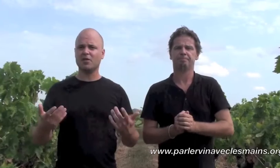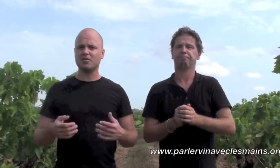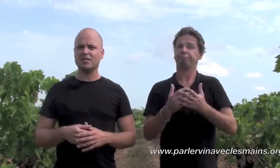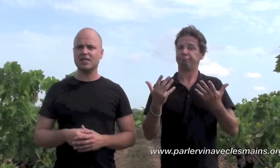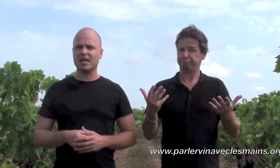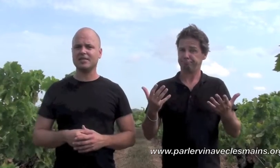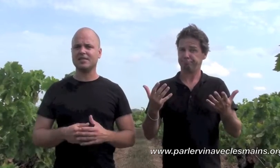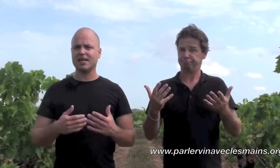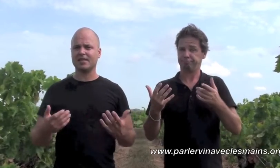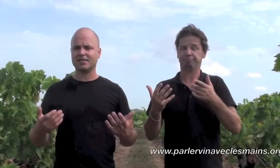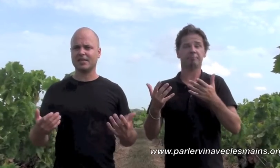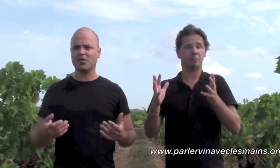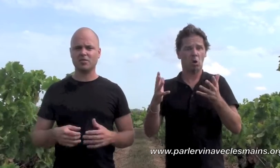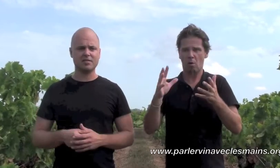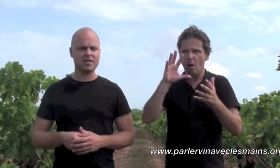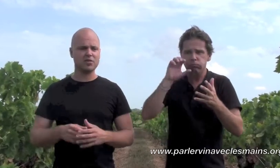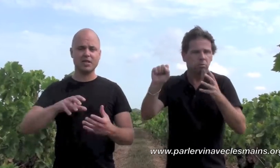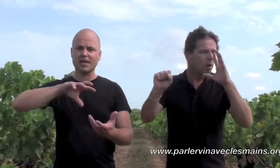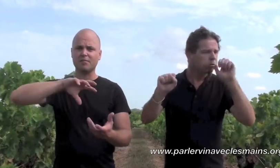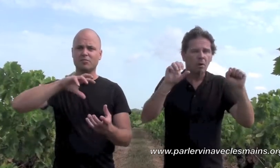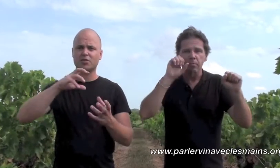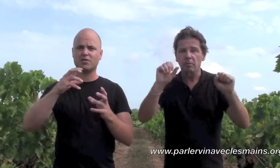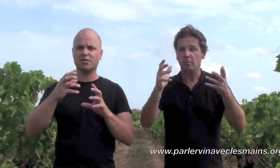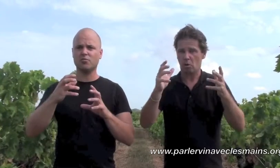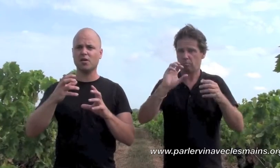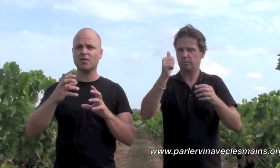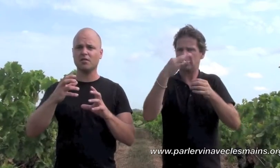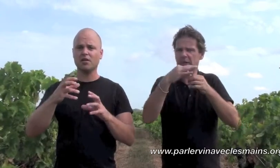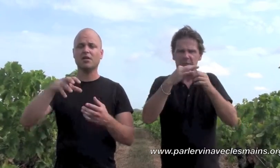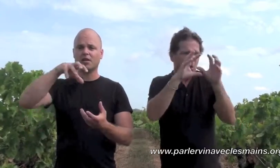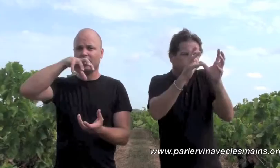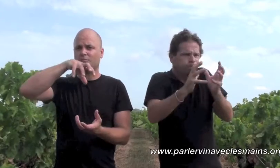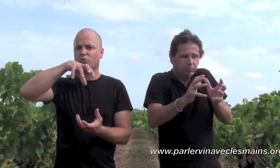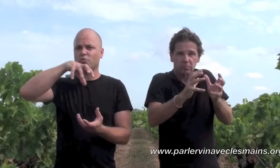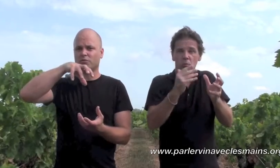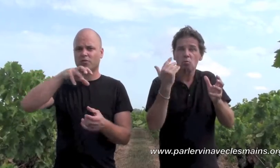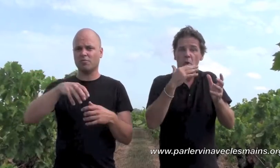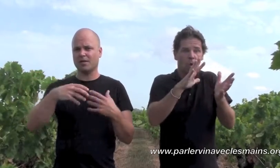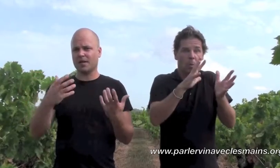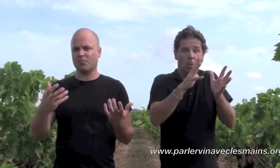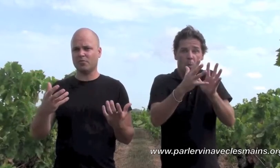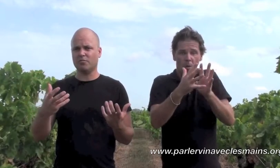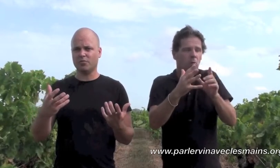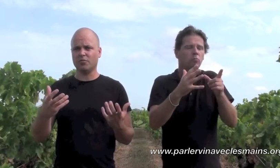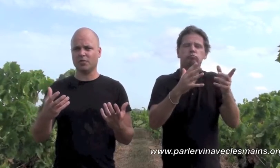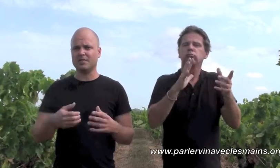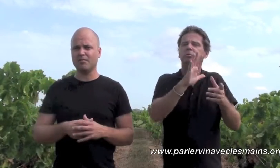Effectivement, le signe externe, extérieur, c'est que les grappes ils vont changer de couleur. Les grappes rouges comme les grappes de raisin